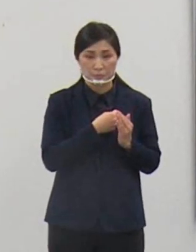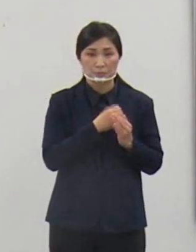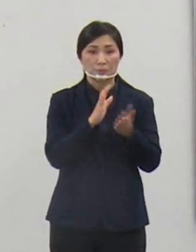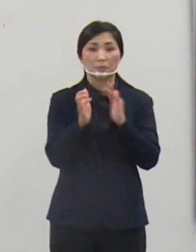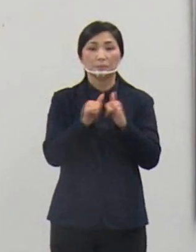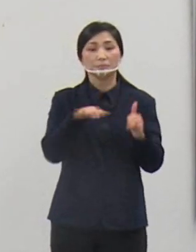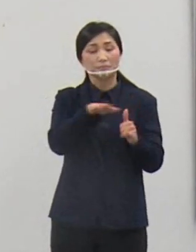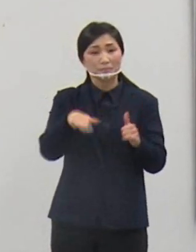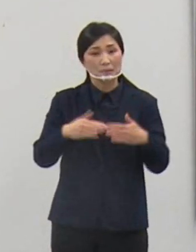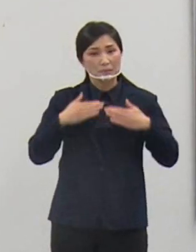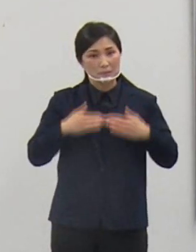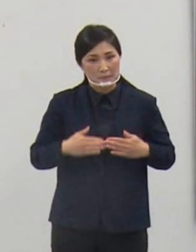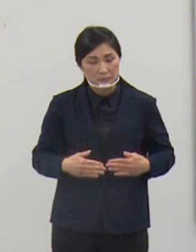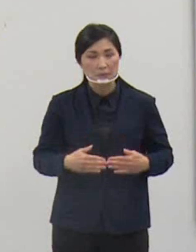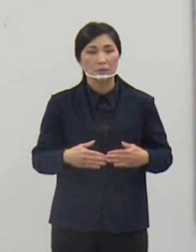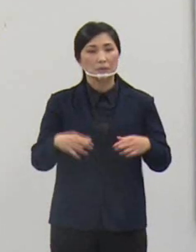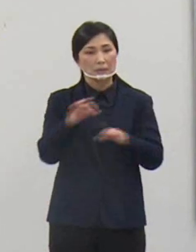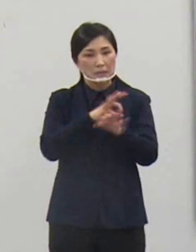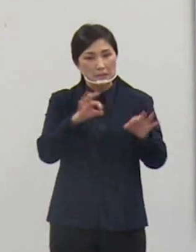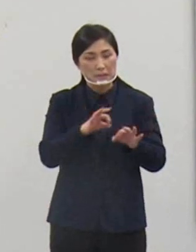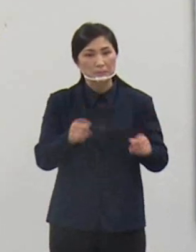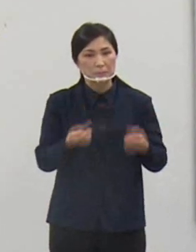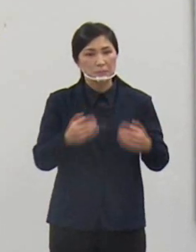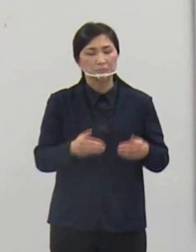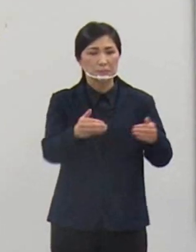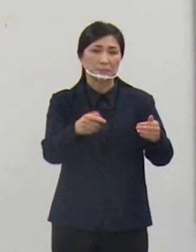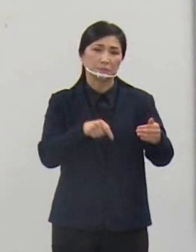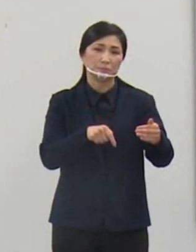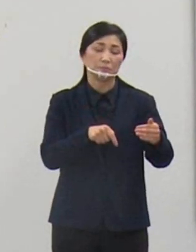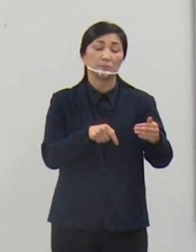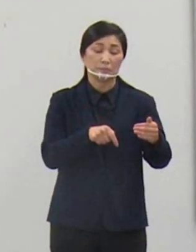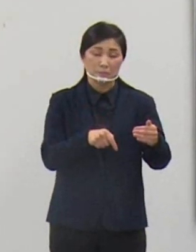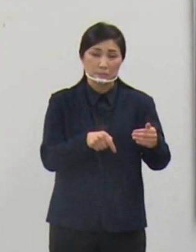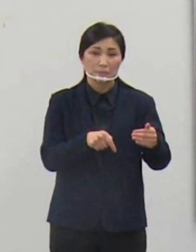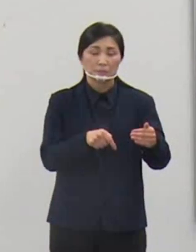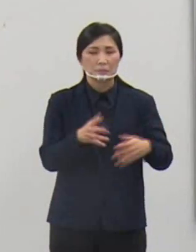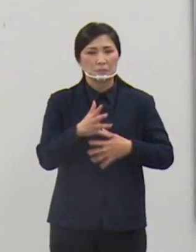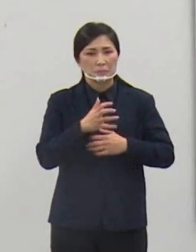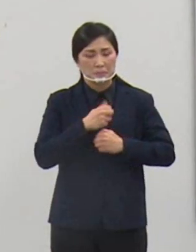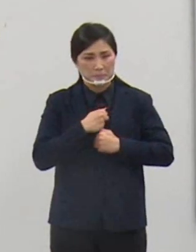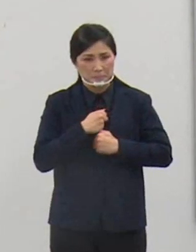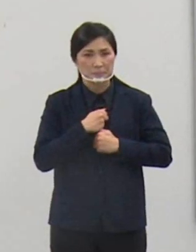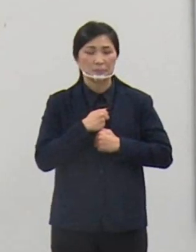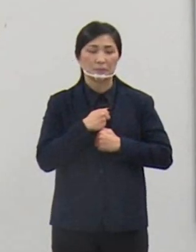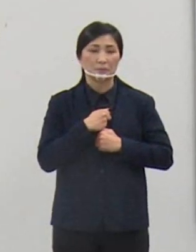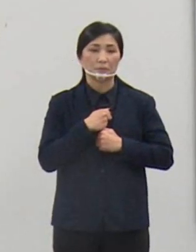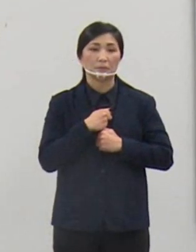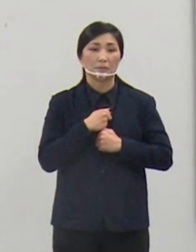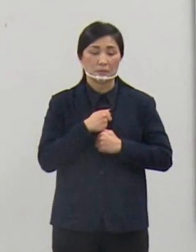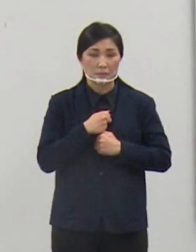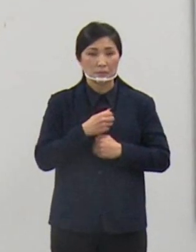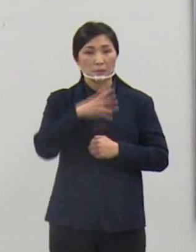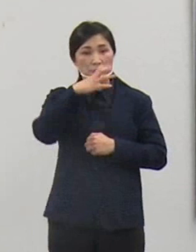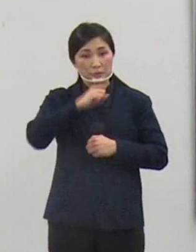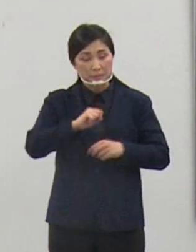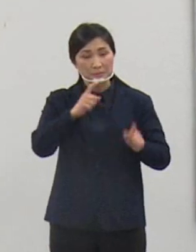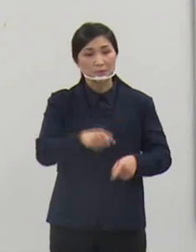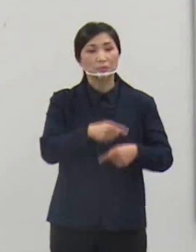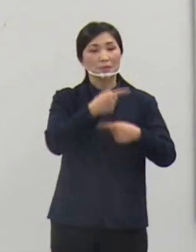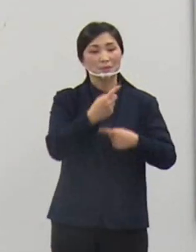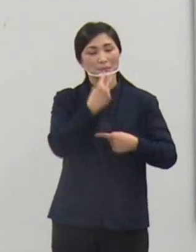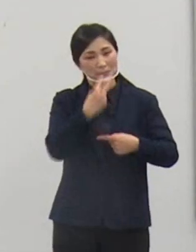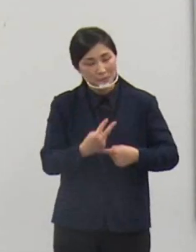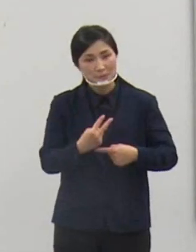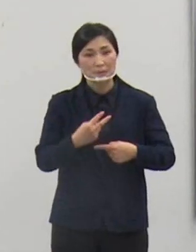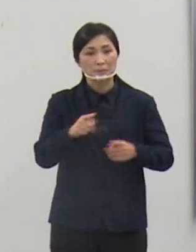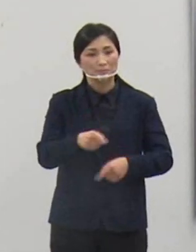安心安全と経済の両立に向けて引き続き強い警戒感を維持しつつ、無事にクリスマスお正月を迎えるためにも